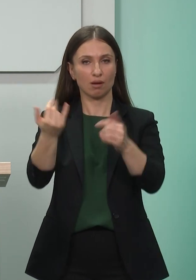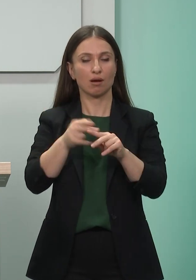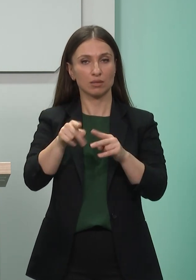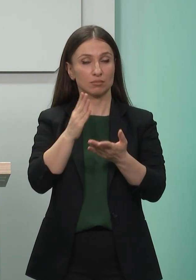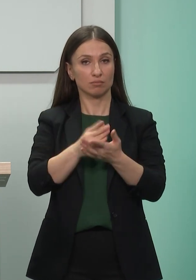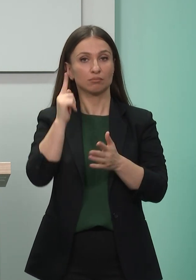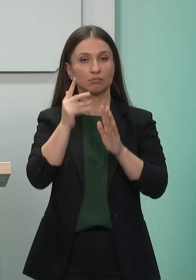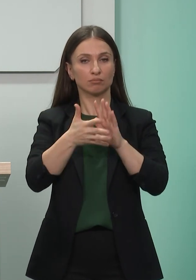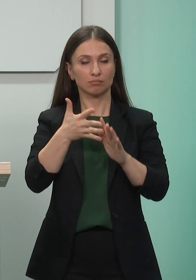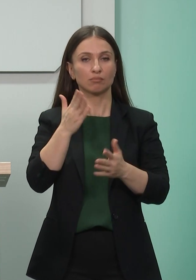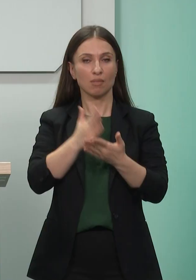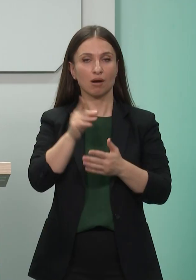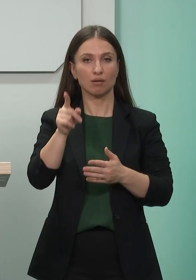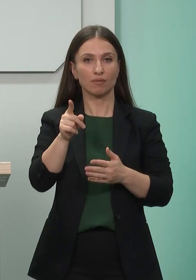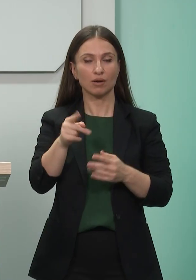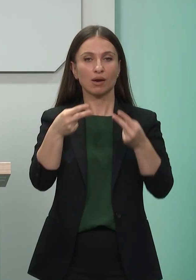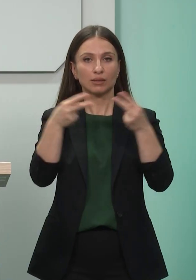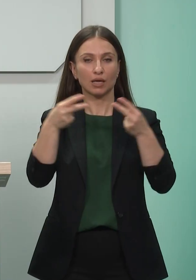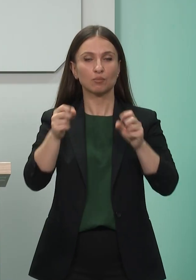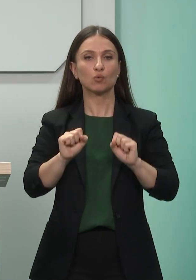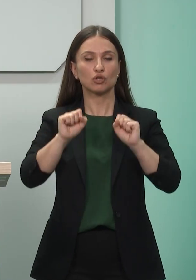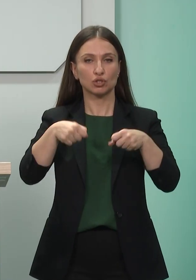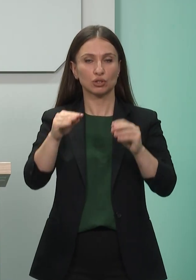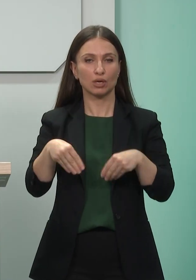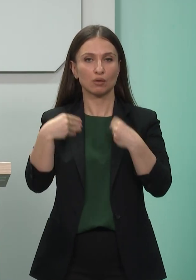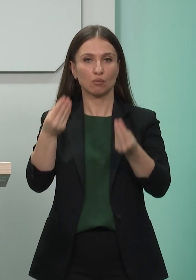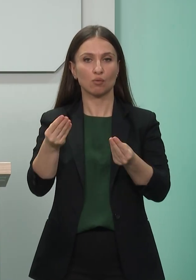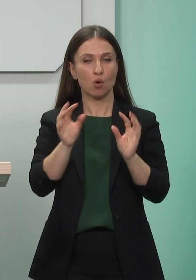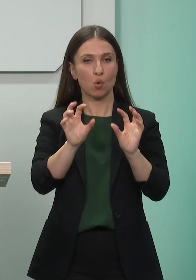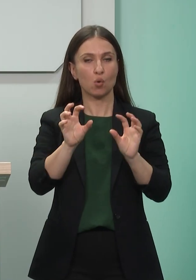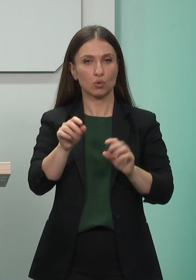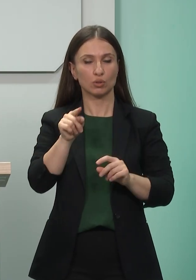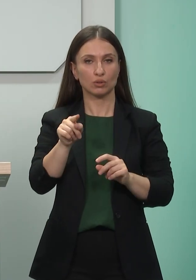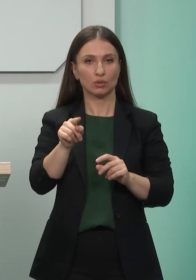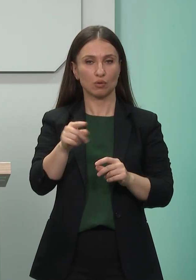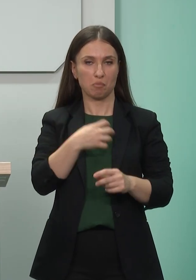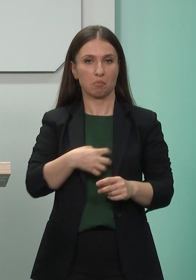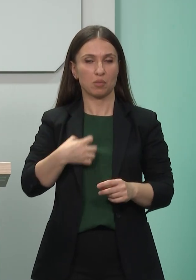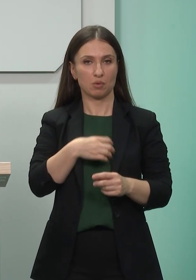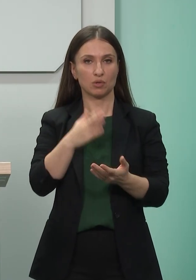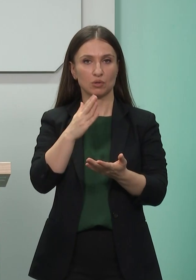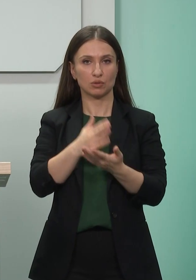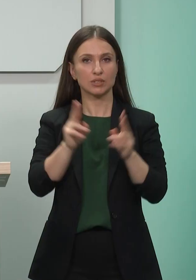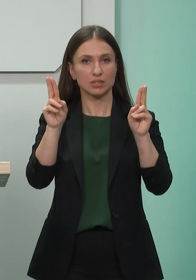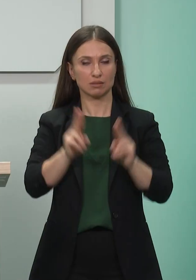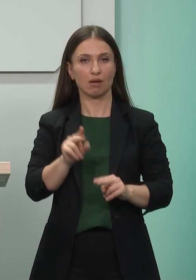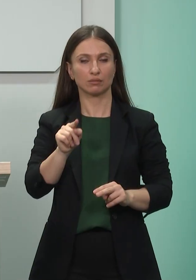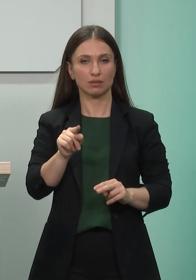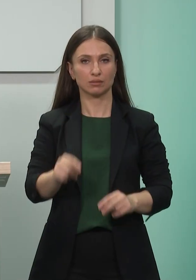ეს კი თავის მხრივ წარმოადგენს თანაბარი შესაძლებლობების უზრუნველყოფის მნიშვნელოვან